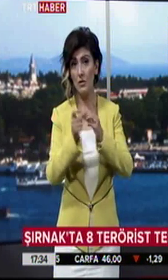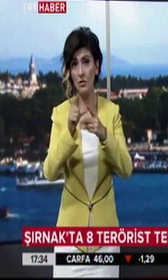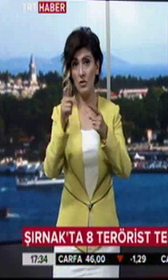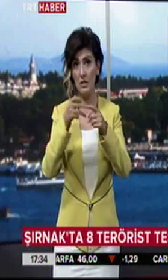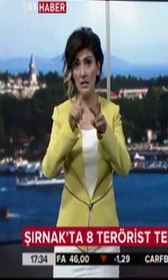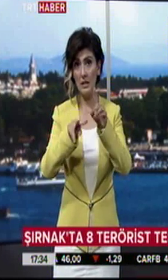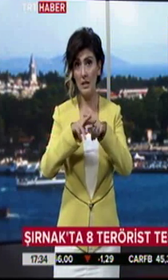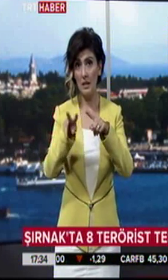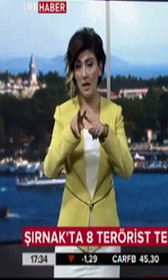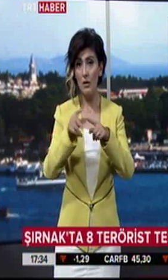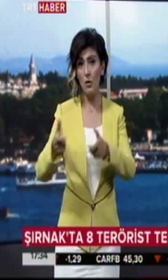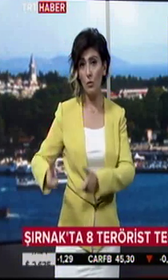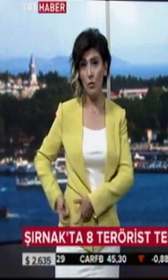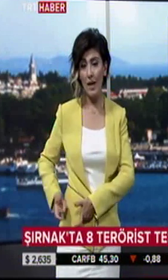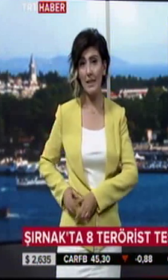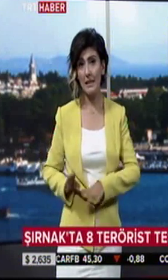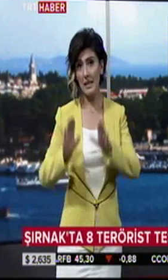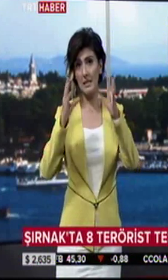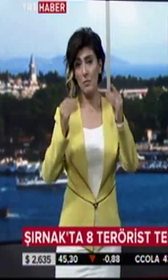Şırnak'ta güvenlik güçlerine teslim olan terörist sayısı